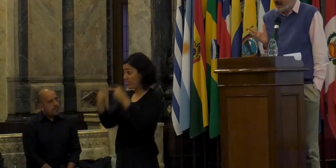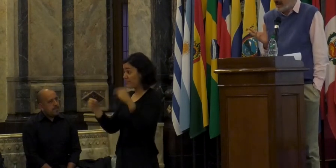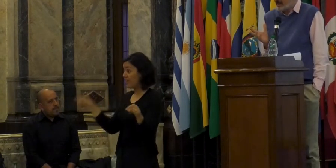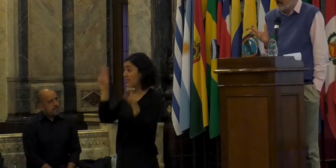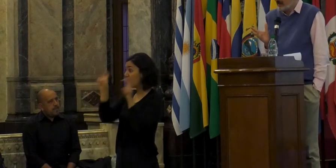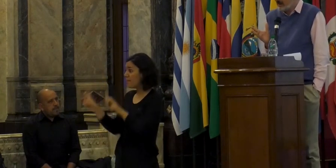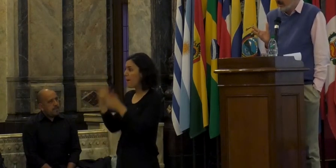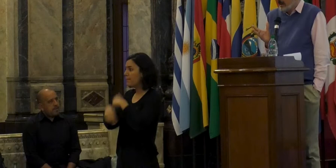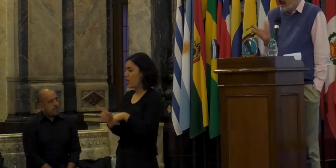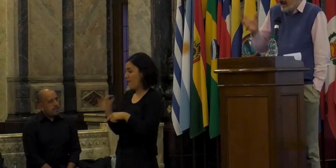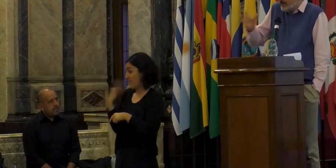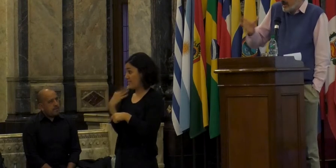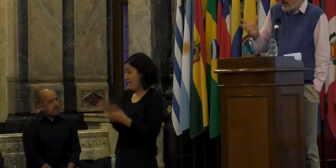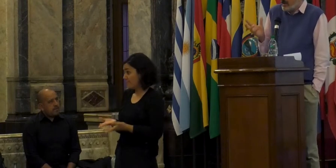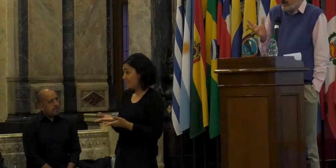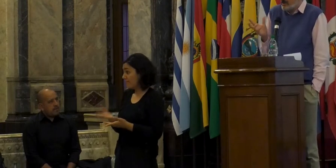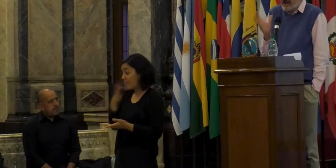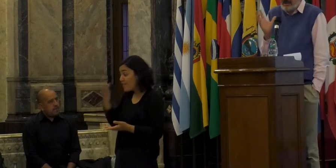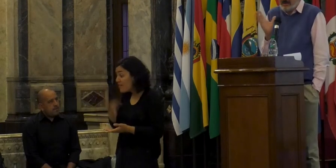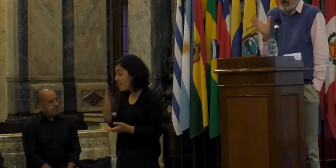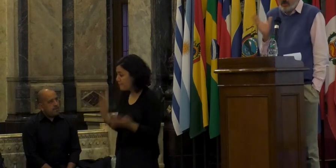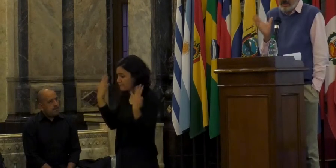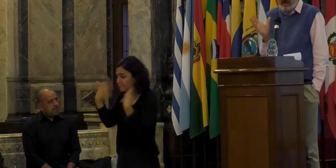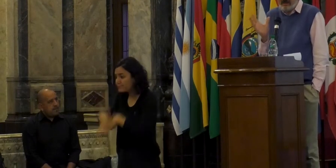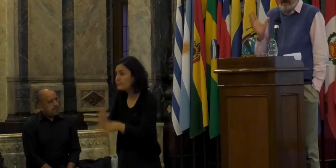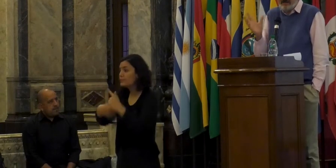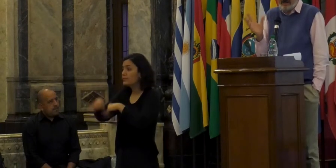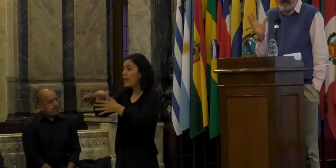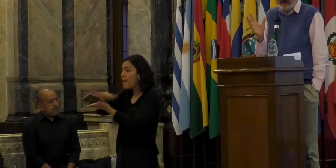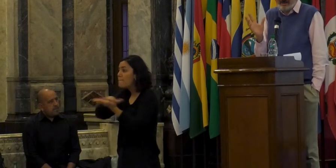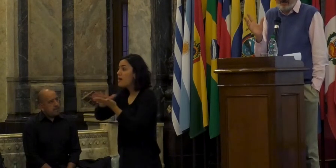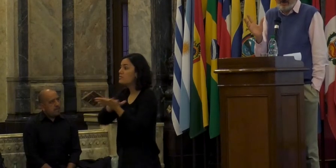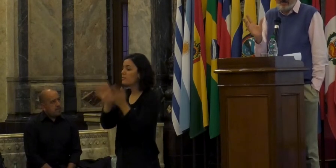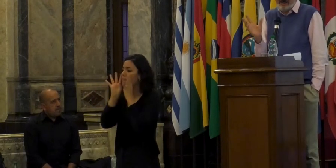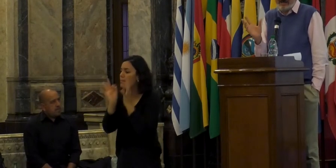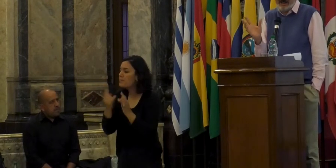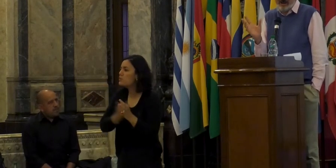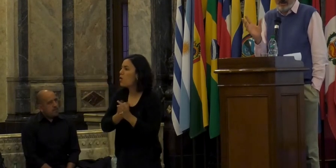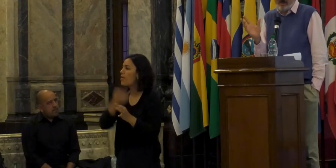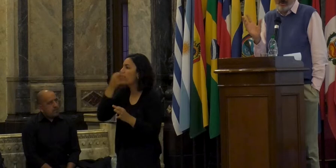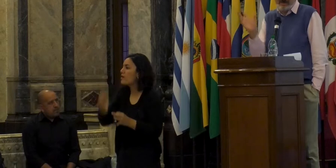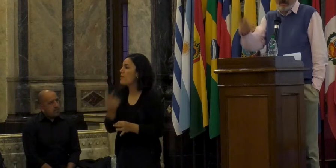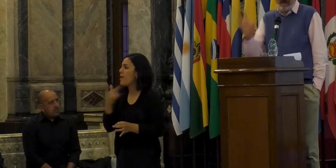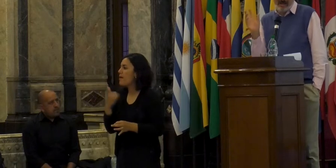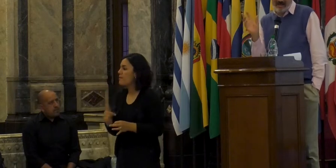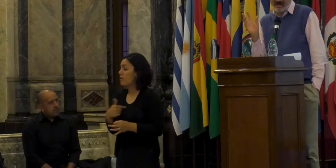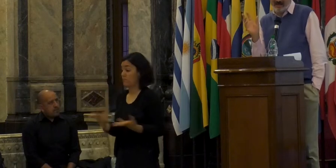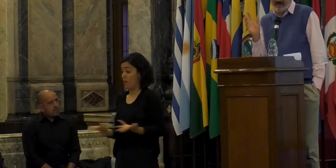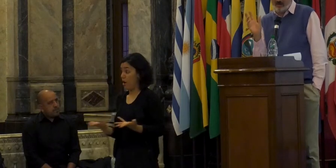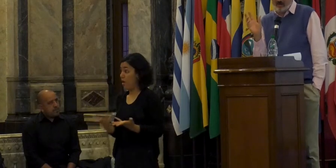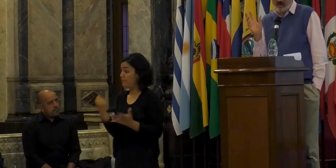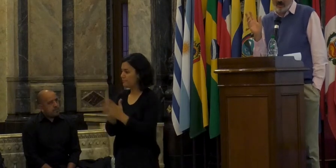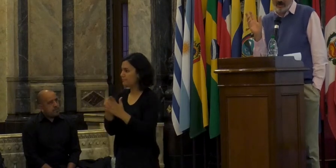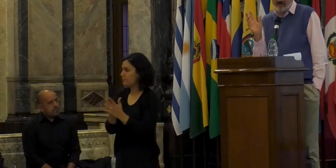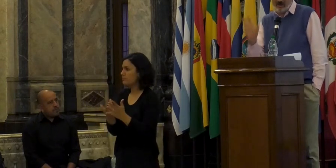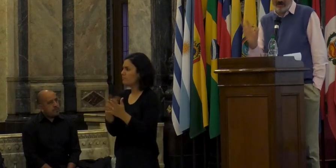están mezcladas. En el espacio concreto la gente no puede decirte, no, pero es que ahora mismo esta pelea que